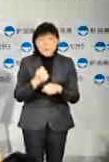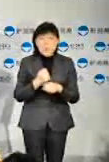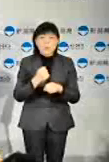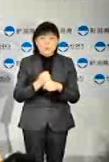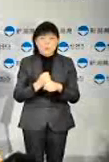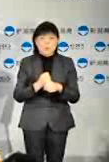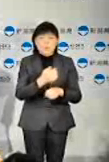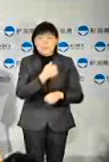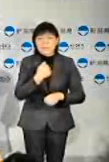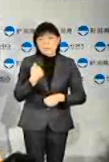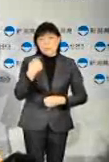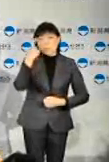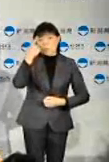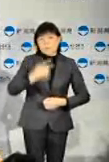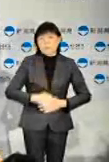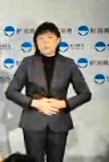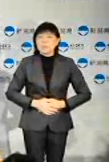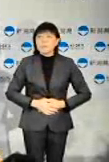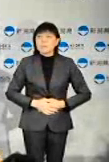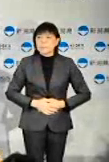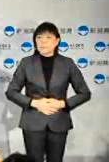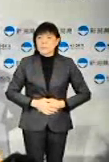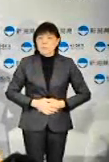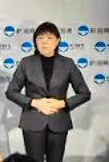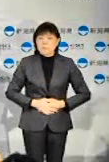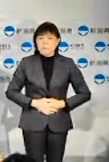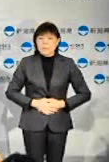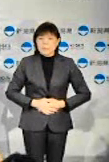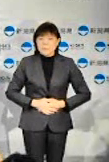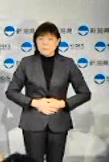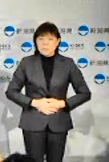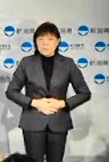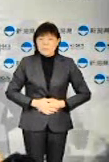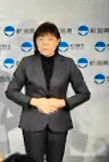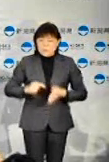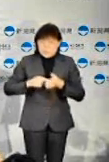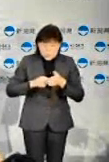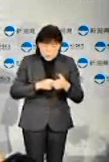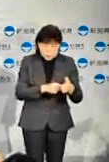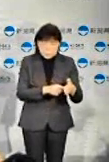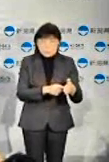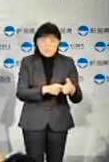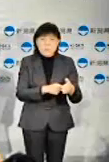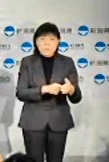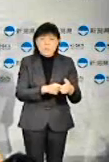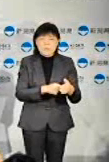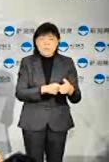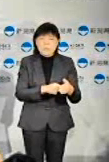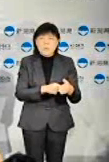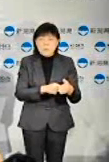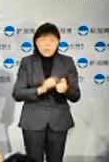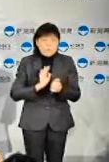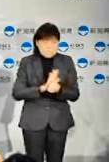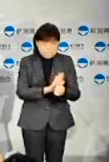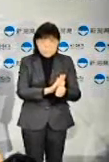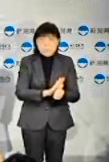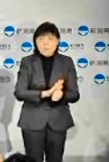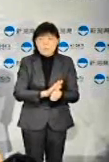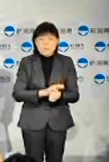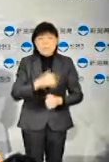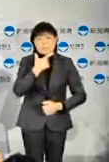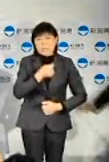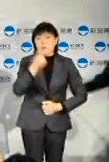げていけるんじゃないかと思いますけど、まあ、むしろそういう努力を全面的に後押していきたいと思います